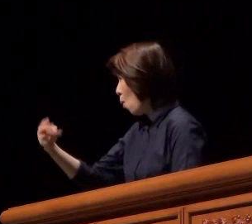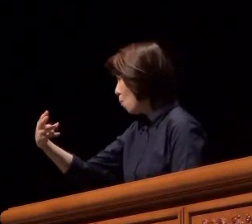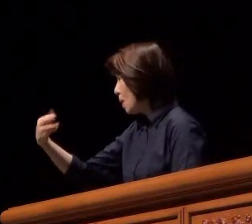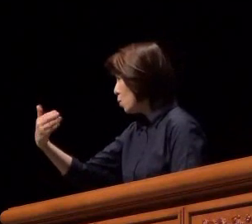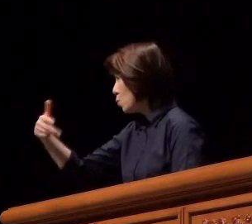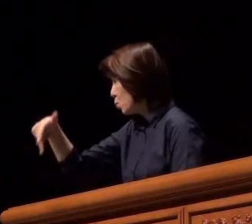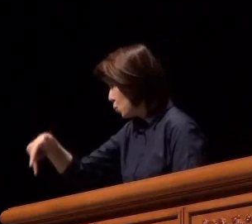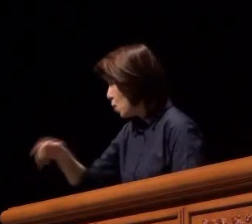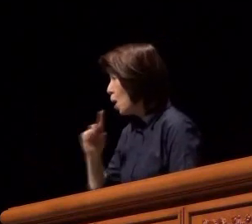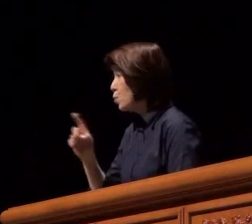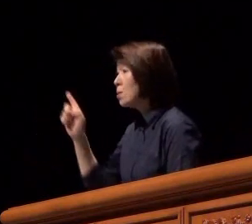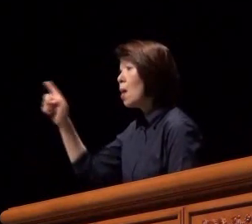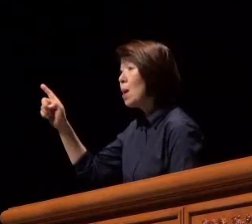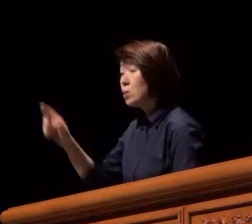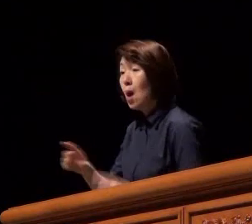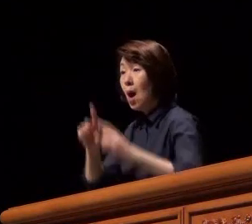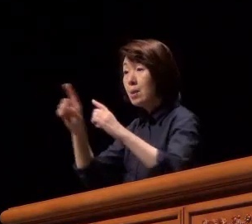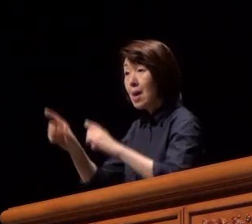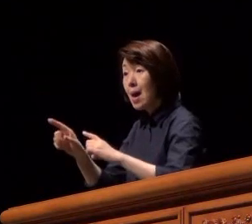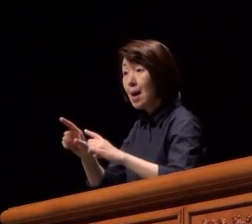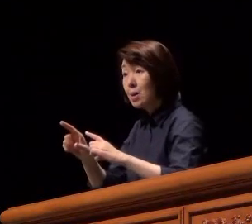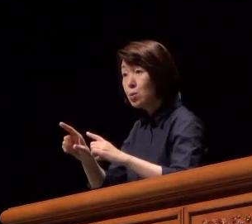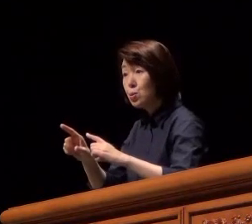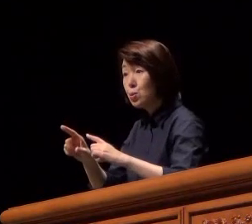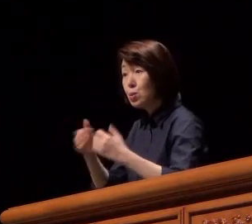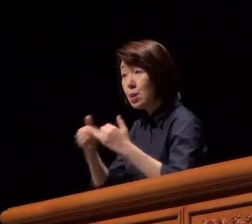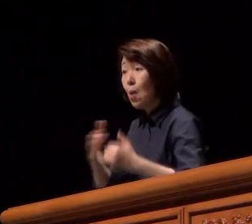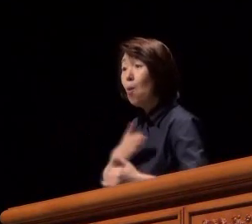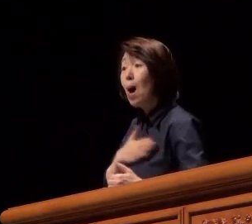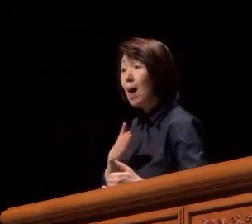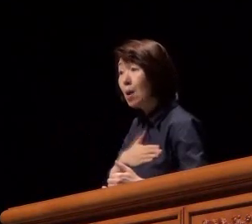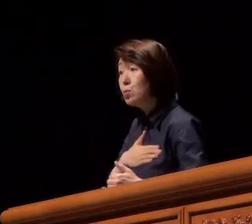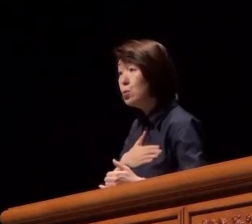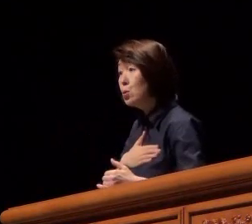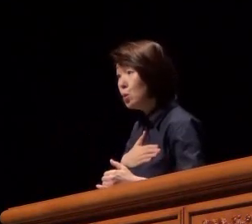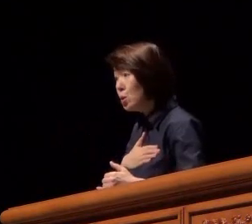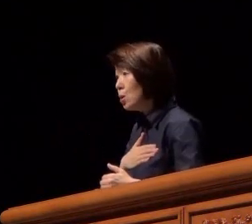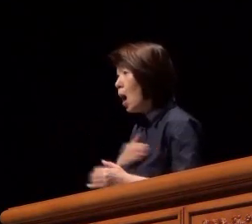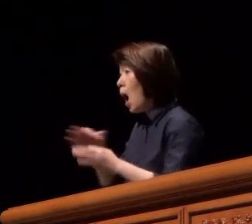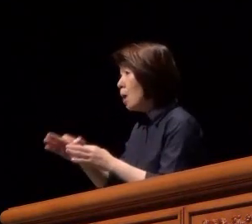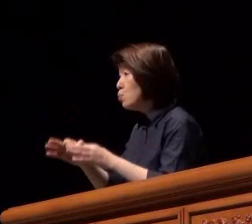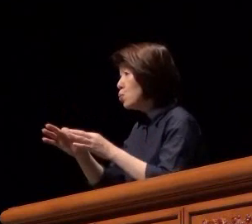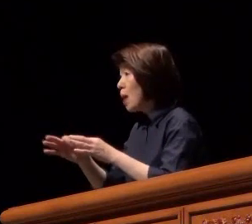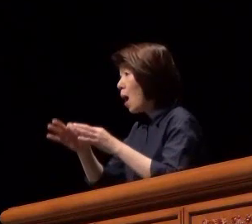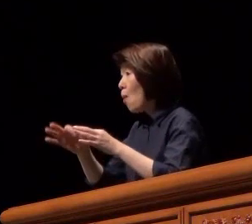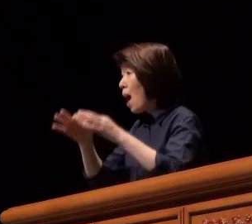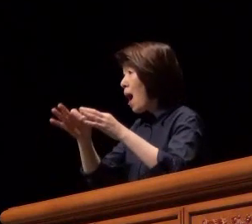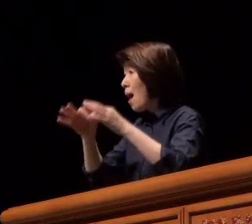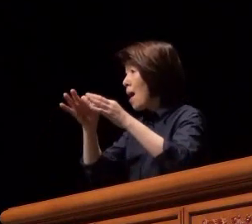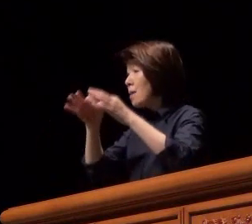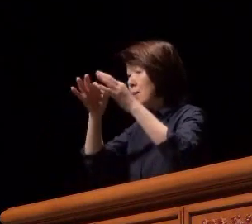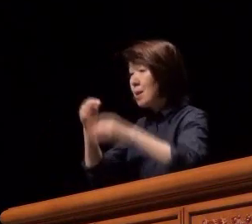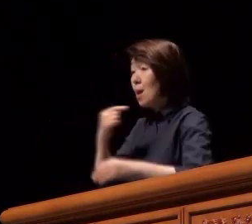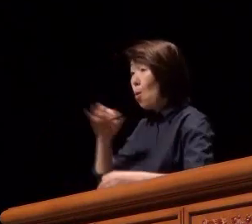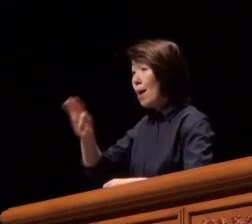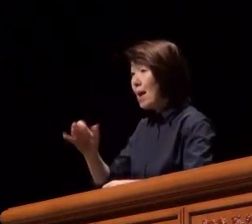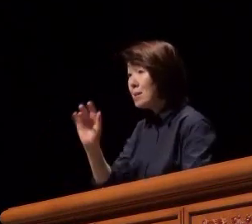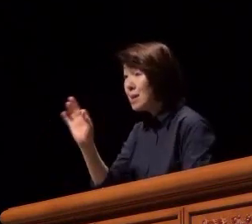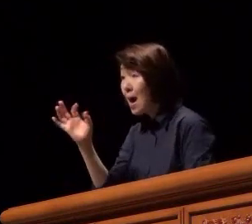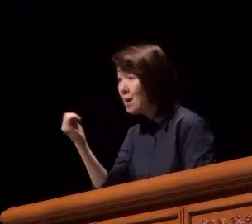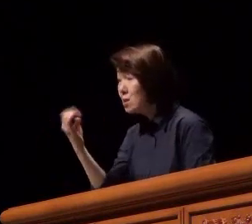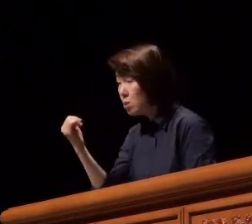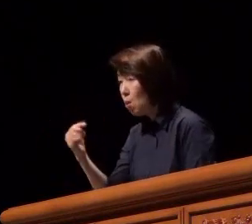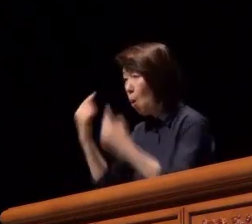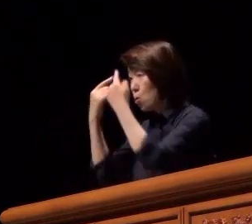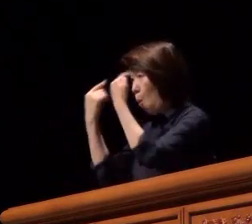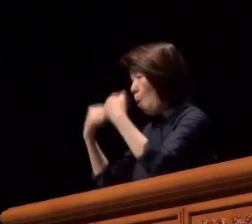活を預かってる人はよくお分かりですけれども、物価は地道で上がってきて、私たちの明日というものは個々 の、 その